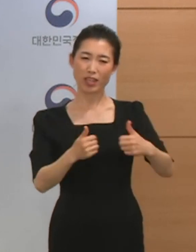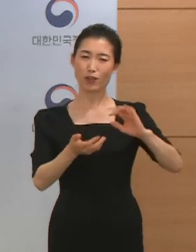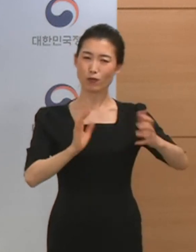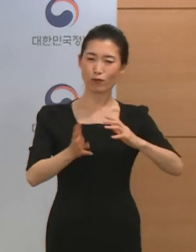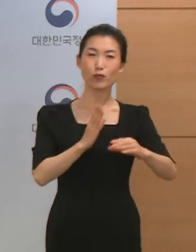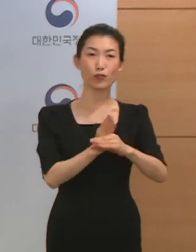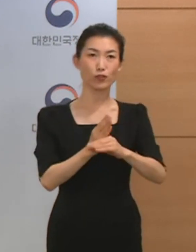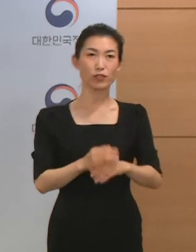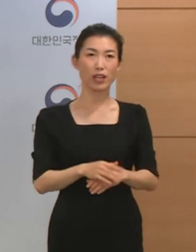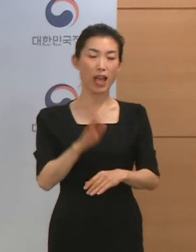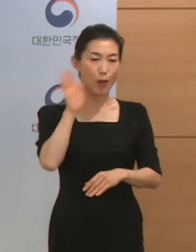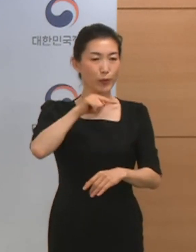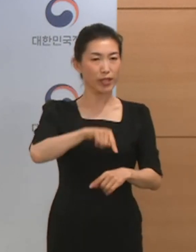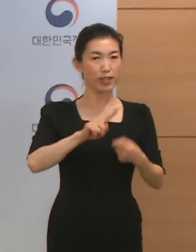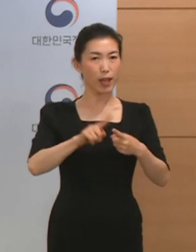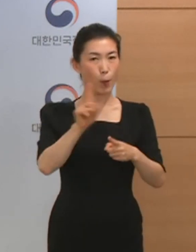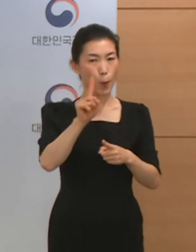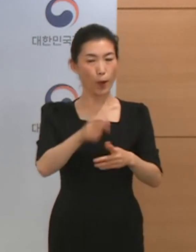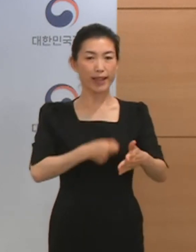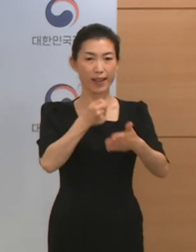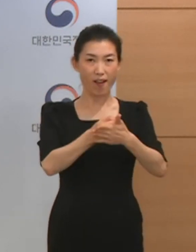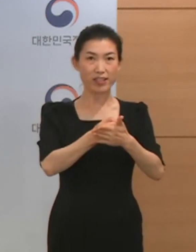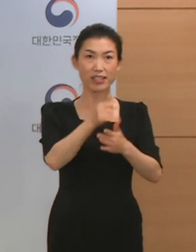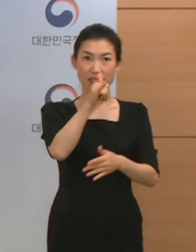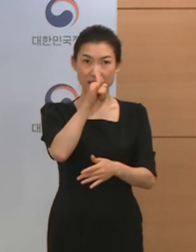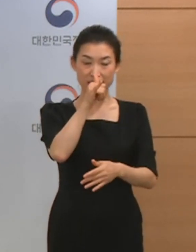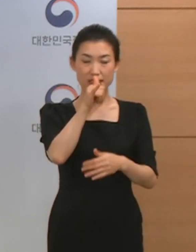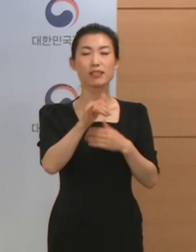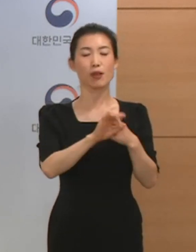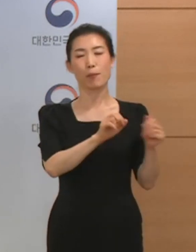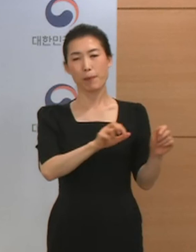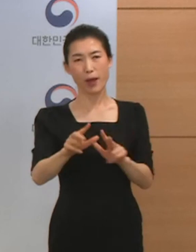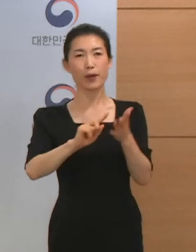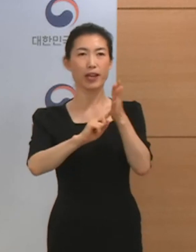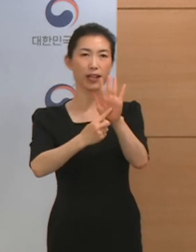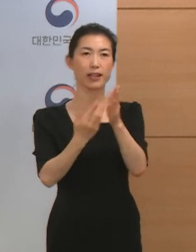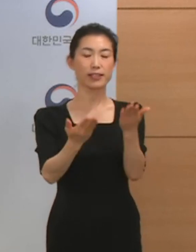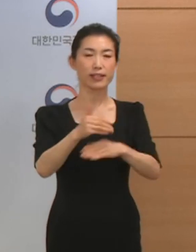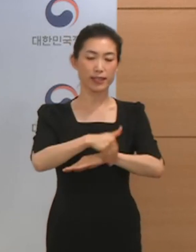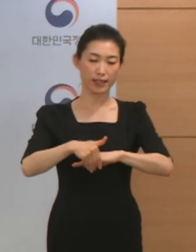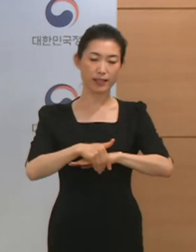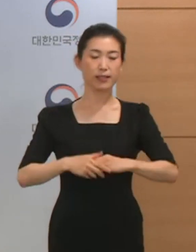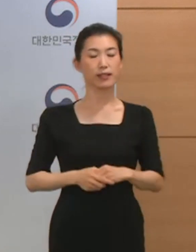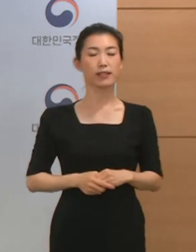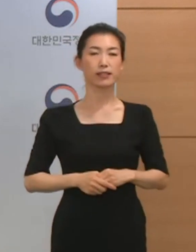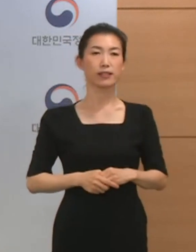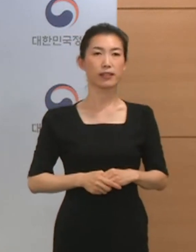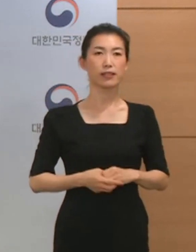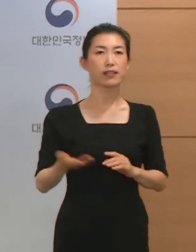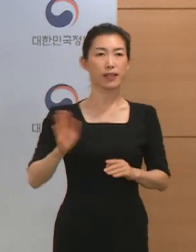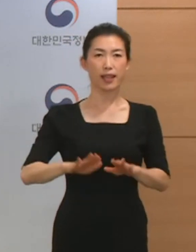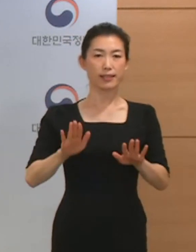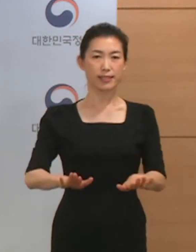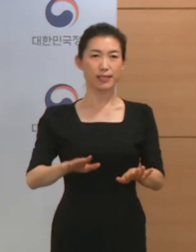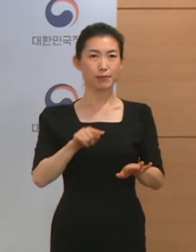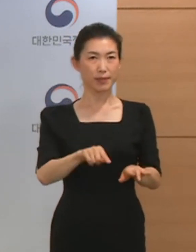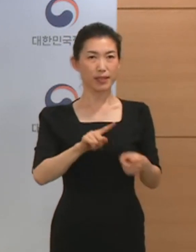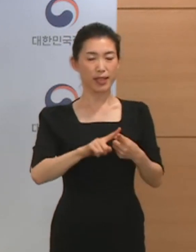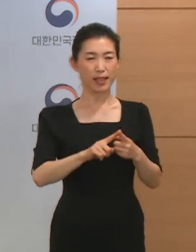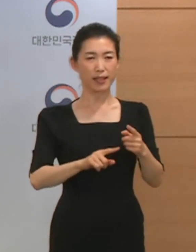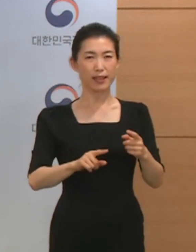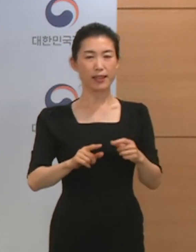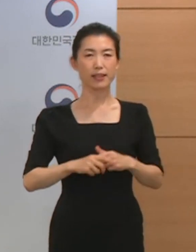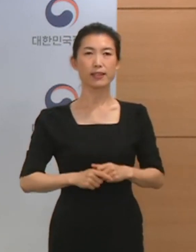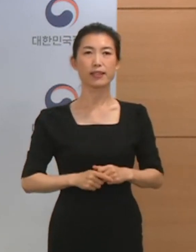거기에 대해서 좀 더 진전 사항이 있어서 발표할 내용들이 생기게 되면 조속히 발표를 해드릴 예정이고 현재는 그런 부분들을 조금 더